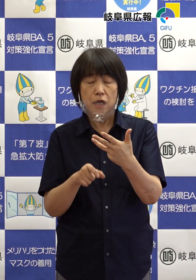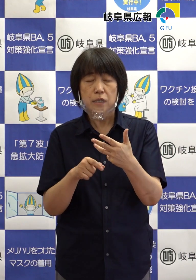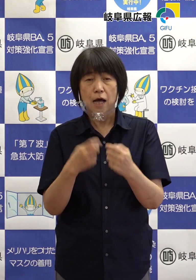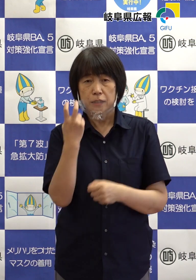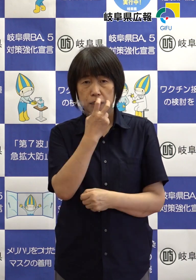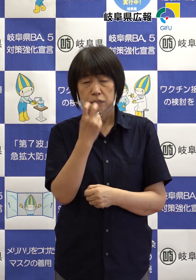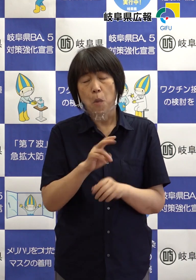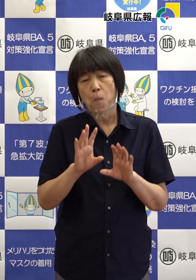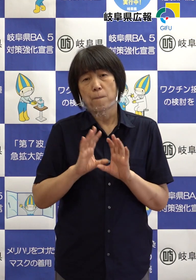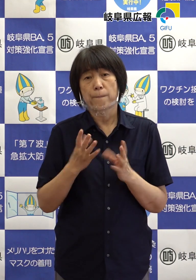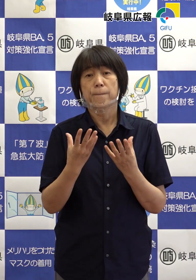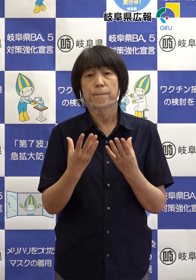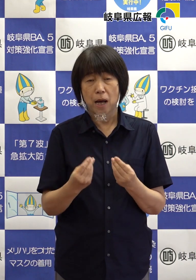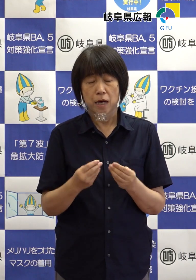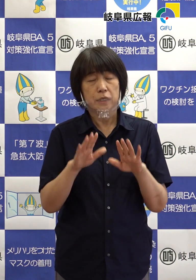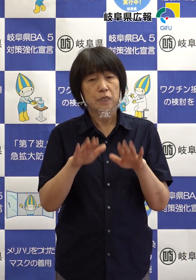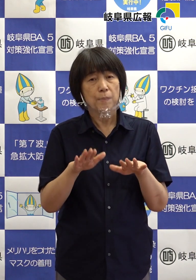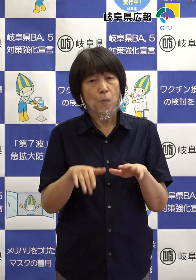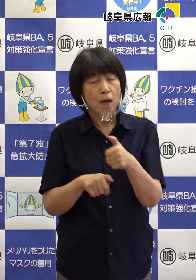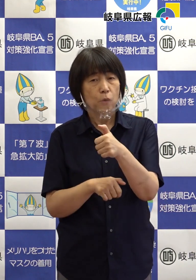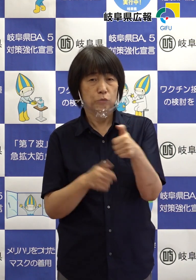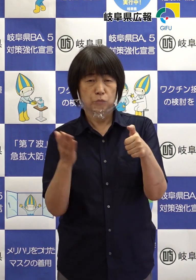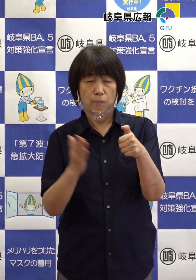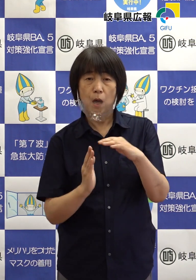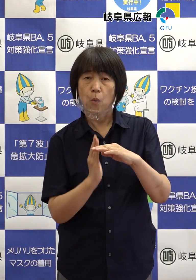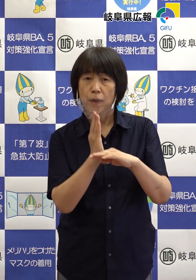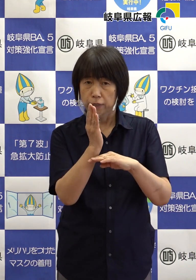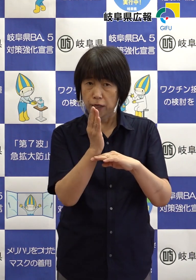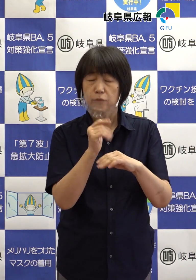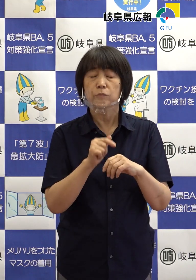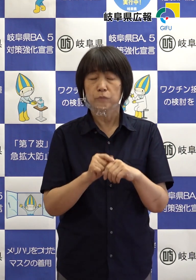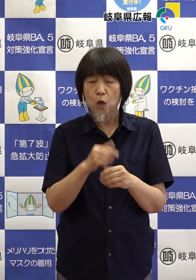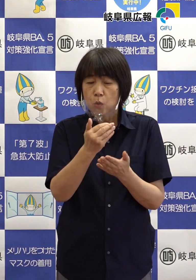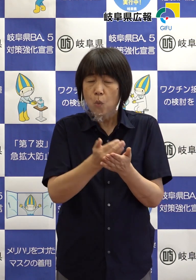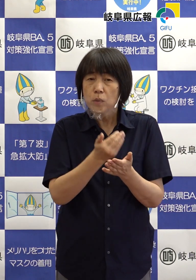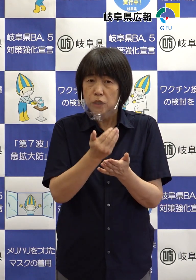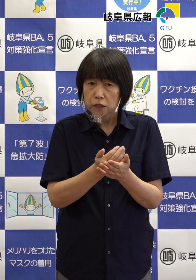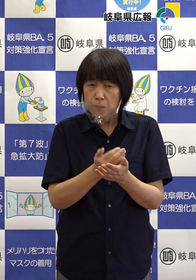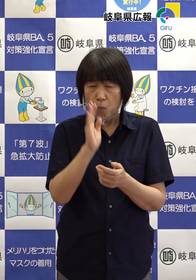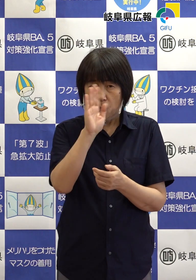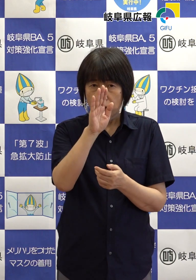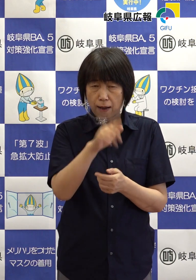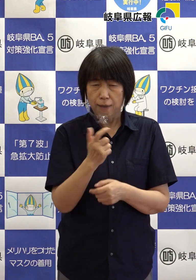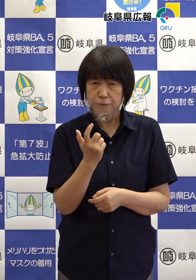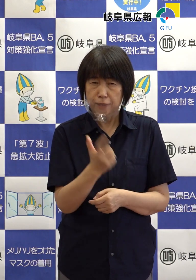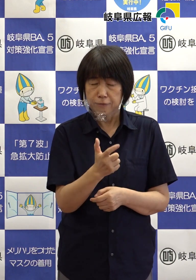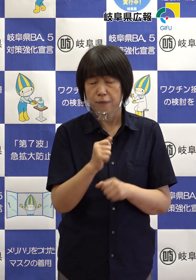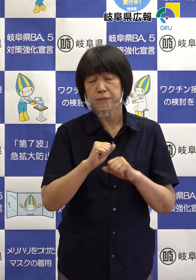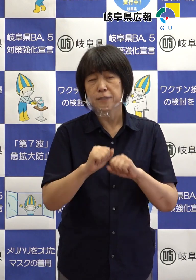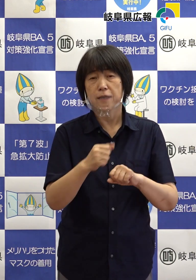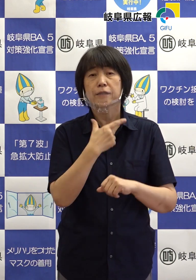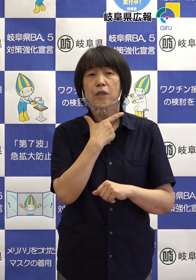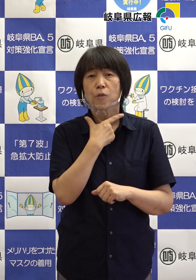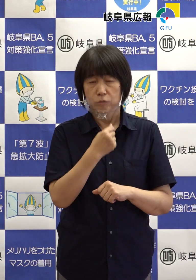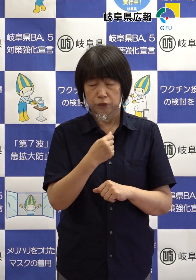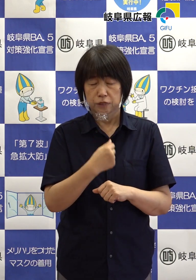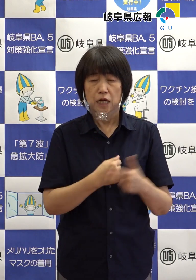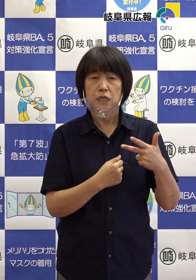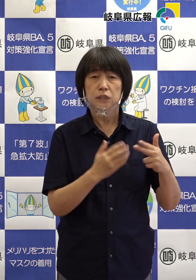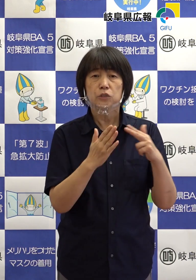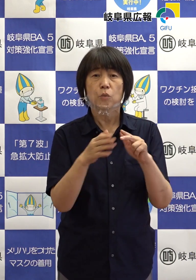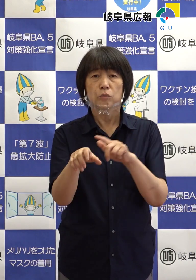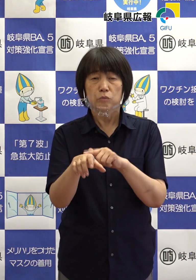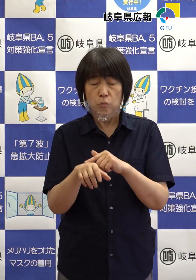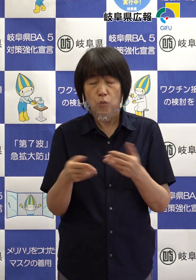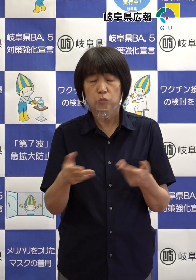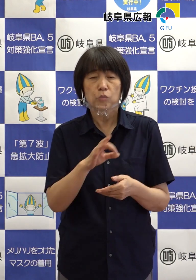半分を超えたということですねまだ半分近く残っておりますので徹底して行っていただこうということでまぁ市町村の職員が自らこの室も